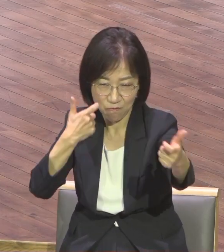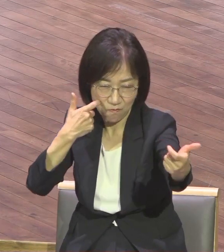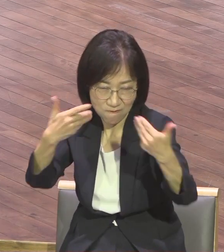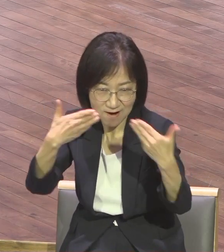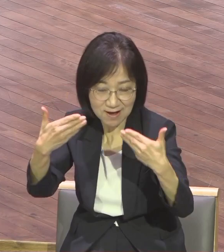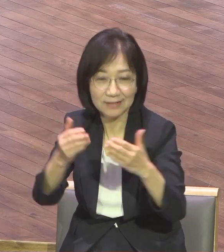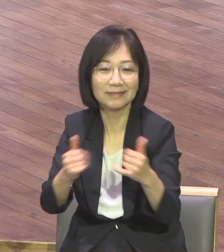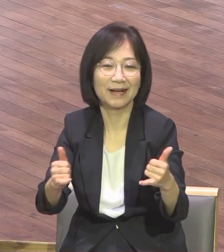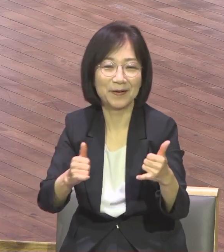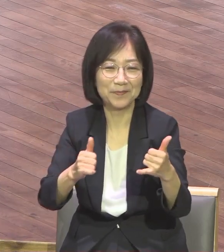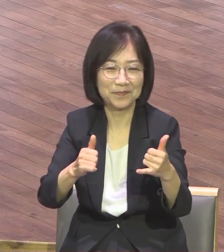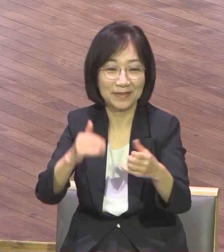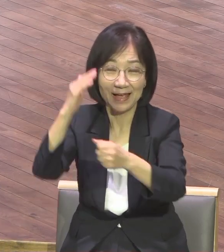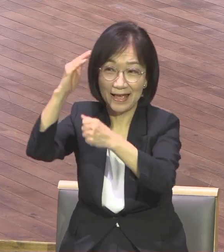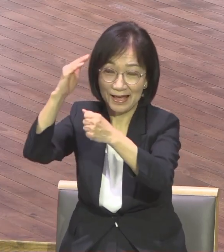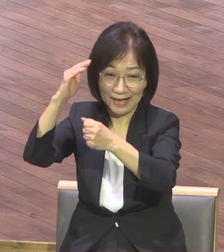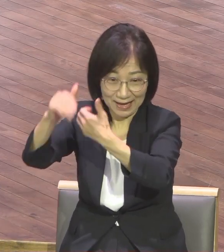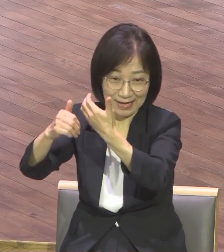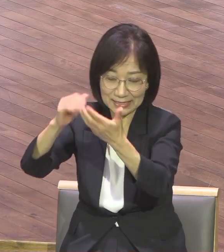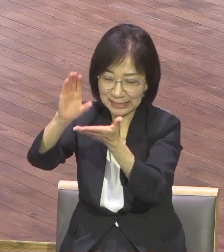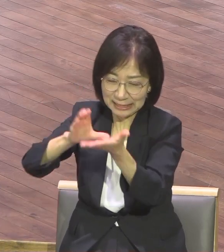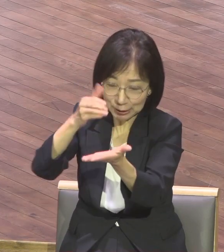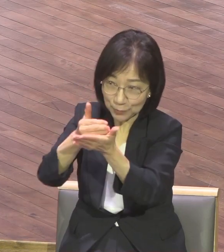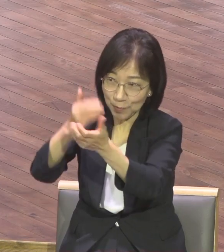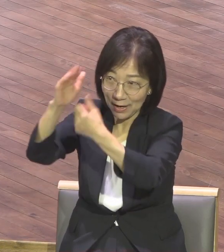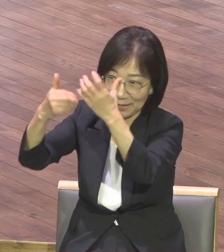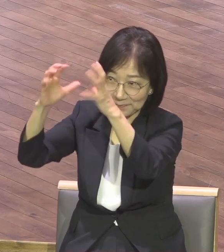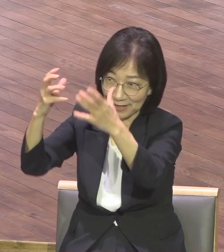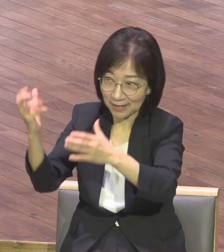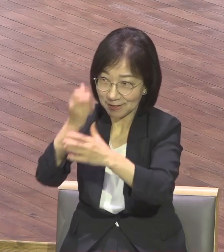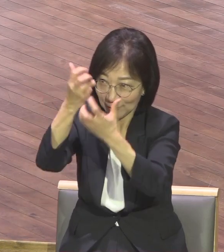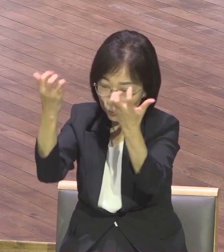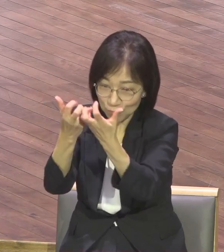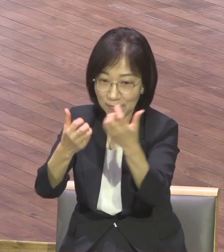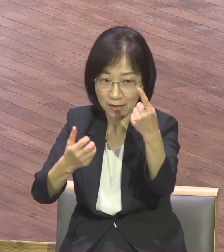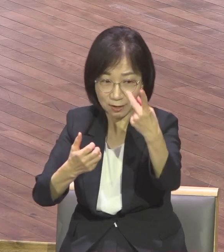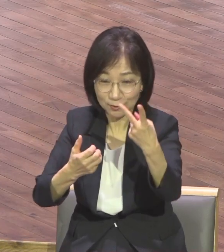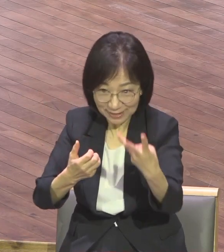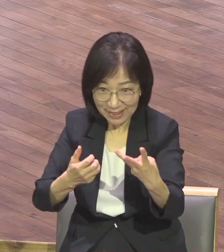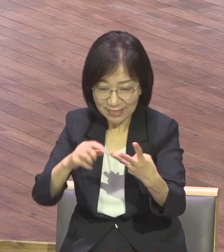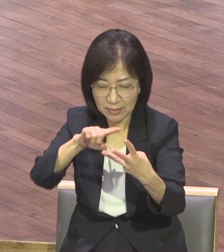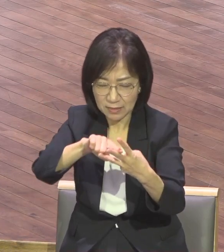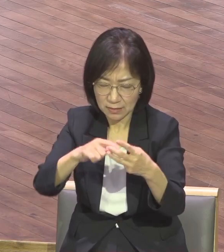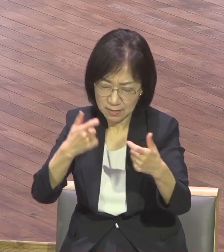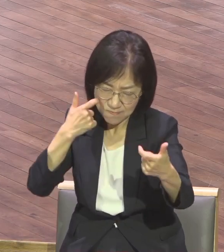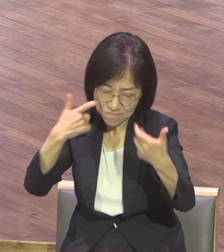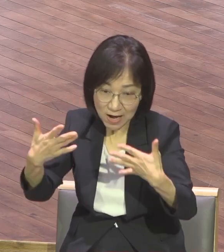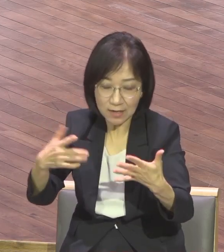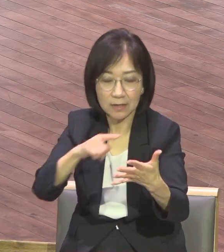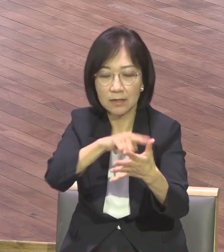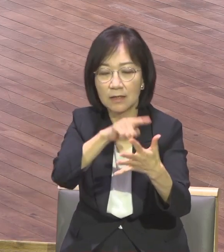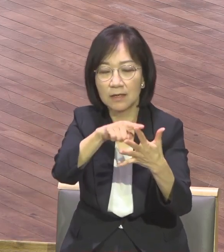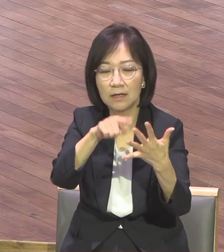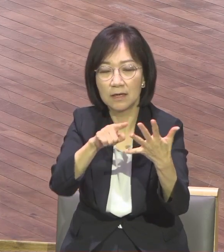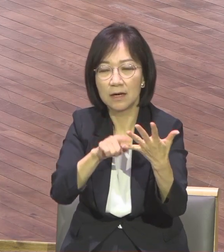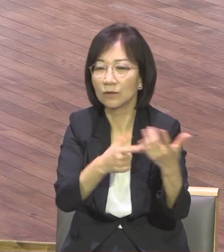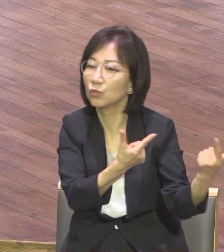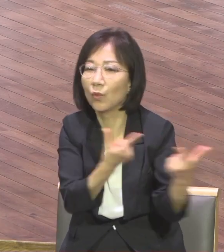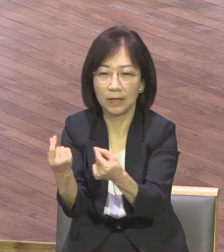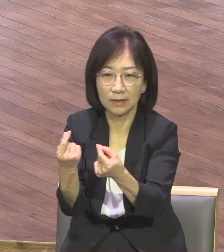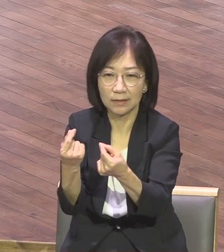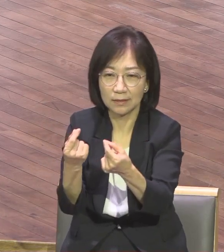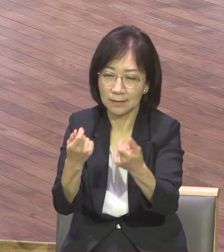오직 그리스도 오직 성령 충만, 결론난 사람. 이 결론난 사람하고 뭐이 뭐냐, 원팀이에요. 원팀